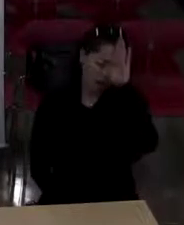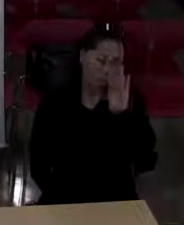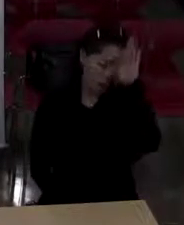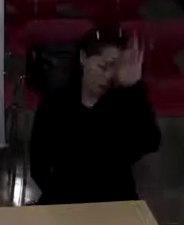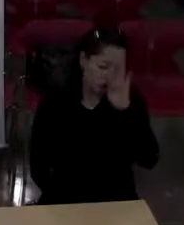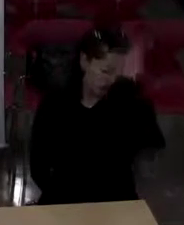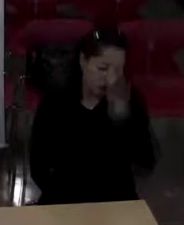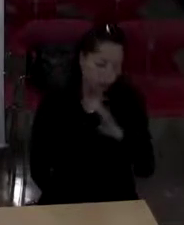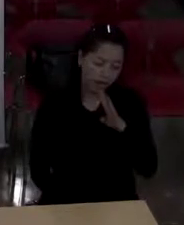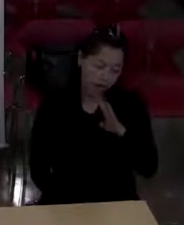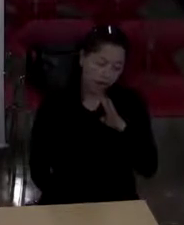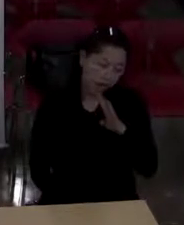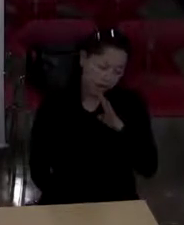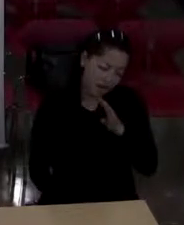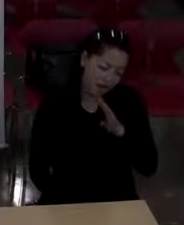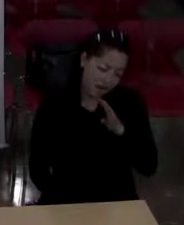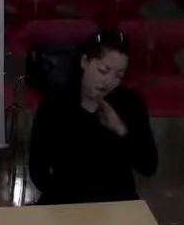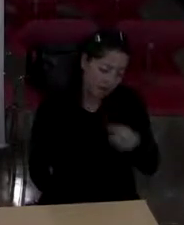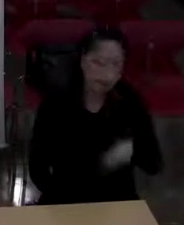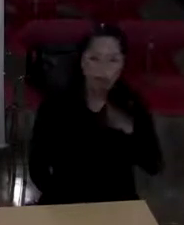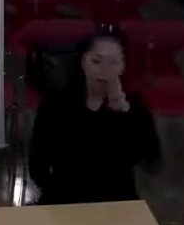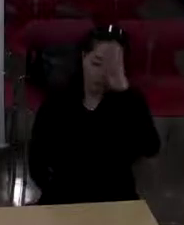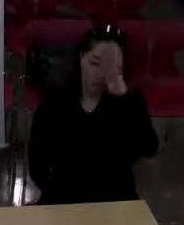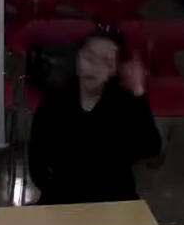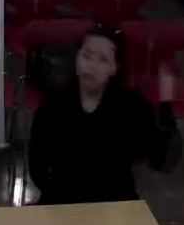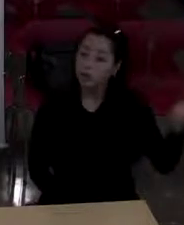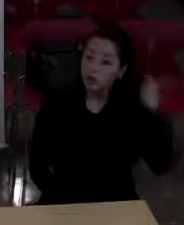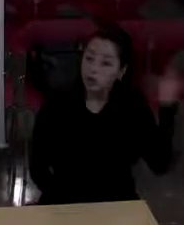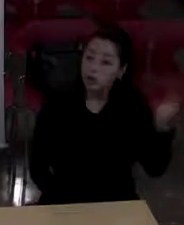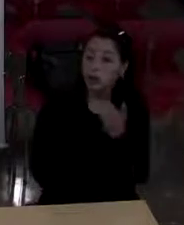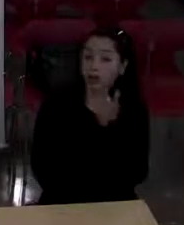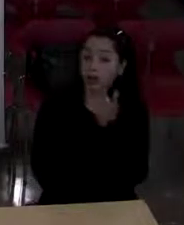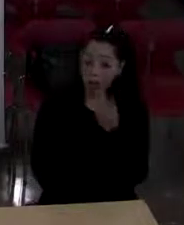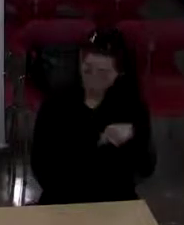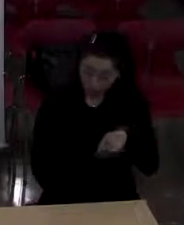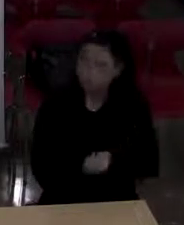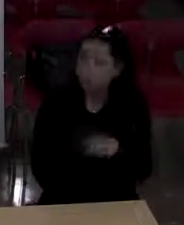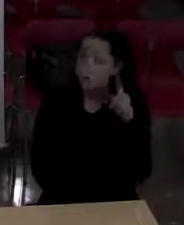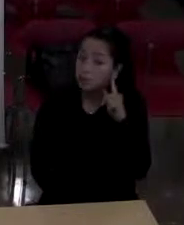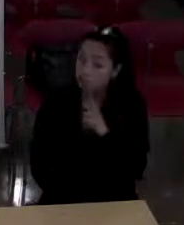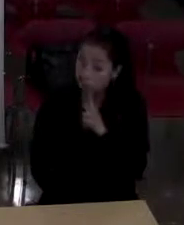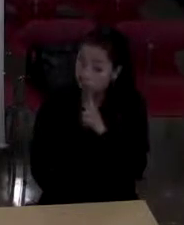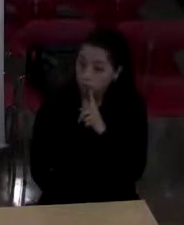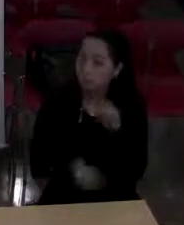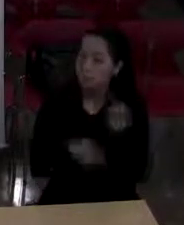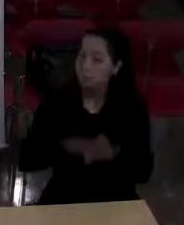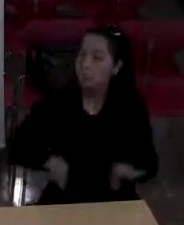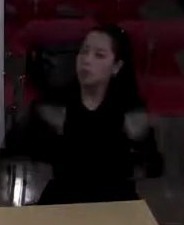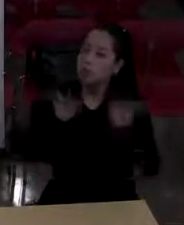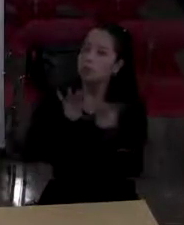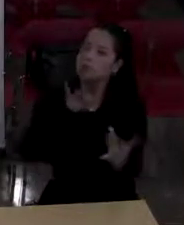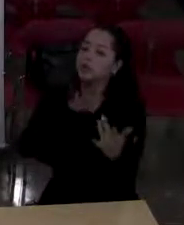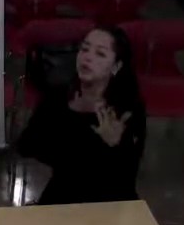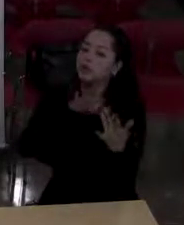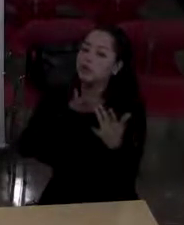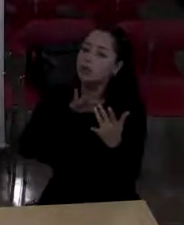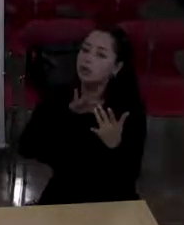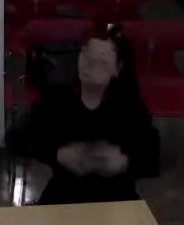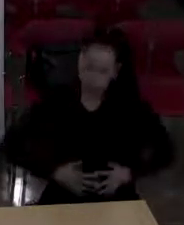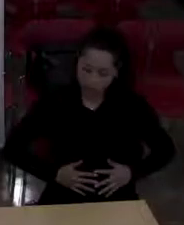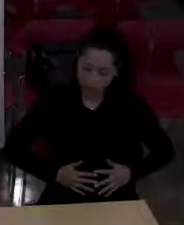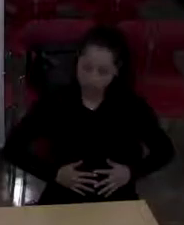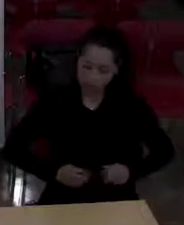es sordo desde temprana edad, desde el momento que está en el vientre, lo importante es mantener ese contacto y ese vínculo afectivo